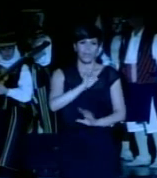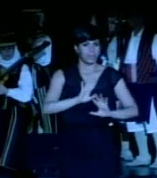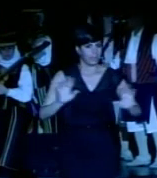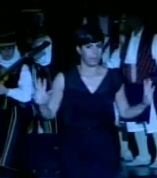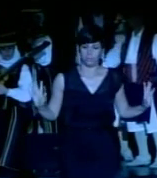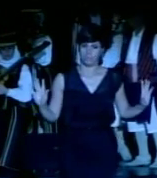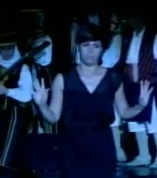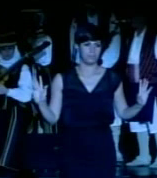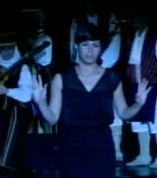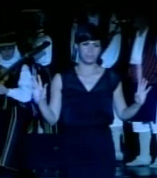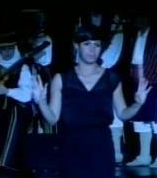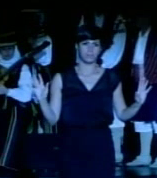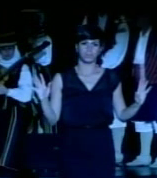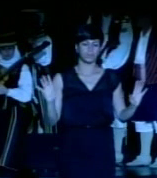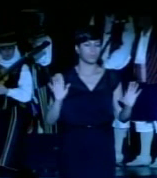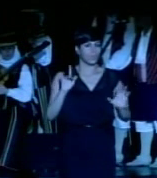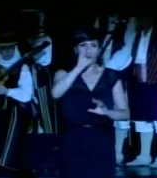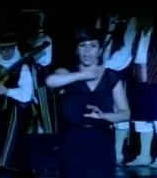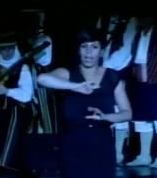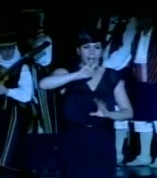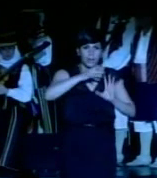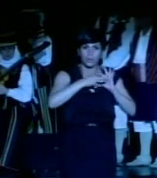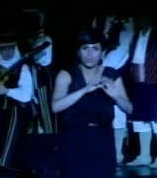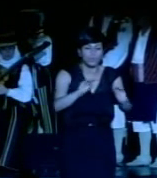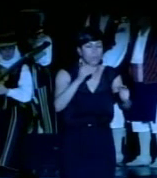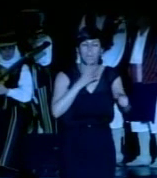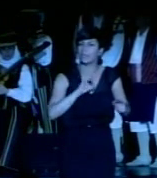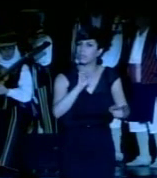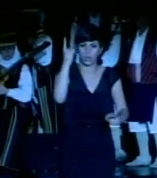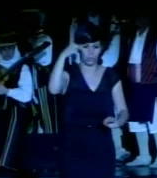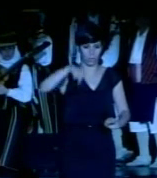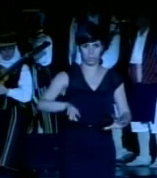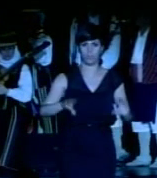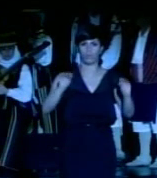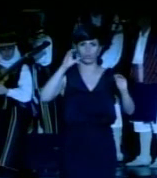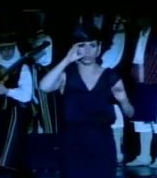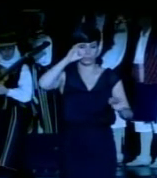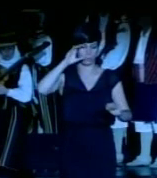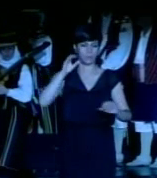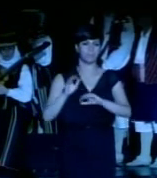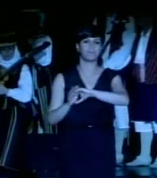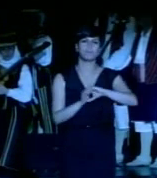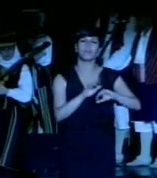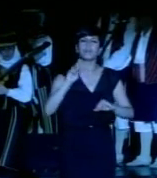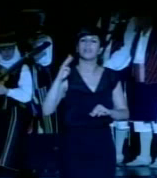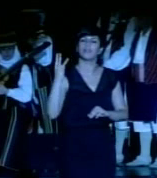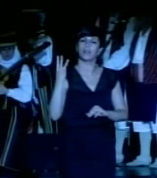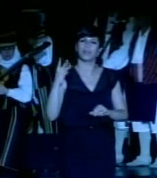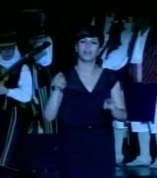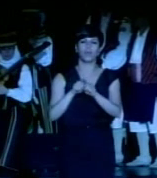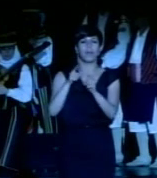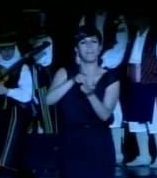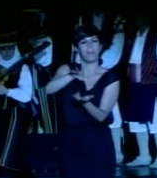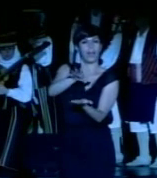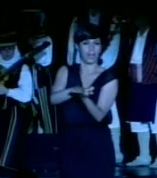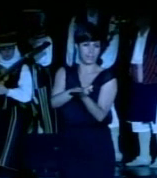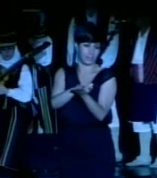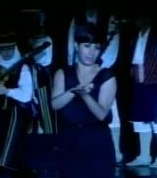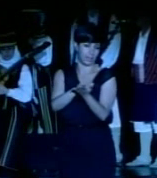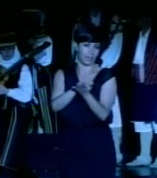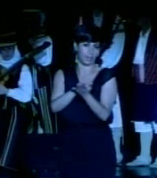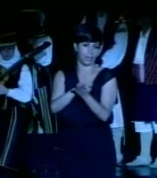una de las piezas canarias más hermosas que se han escuchado nunca en Burgos. Su tercera pieza será Las malagueñas de